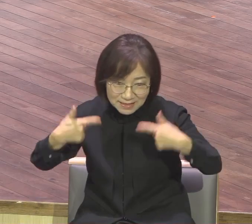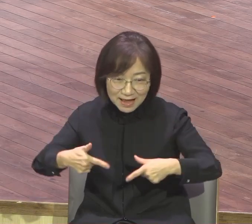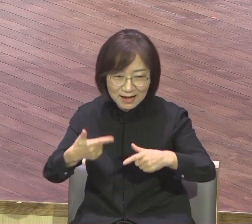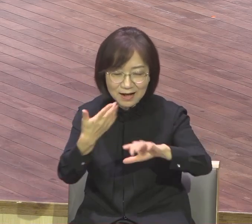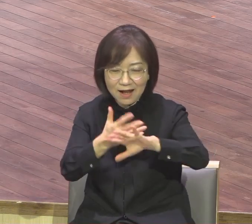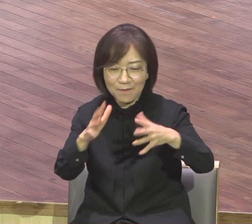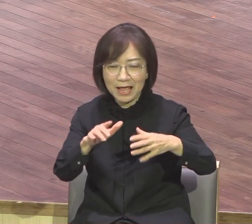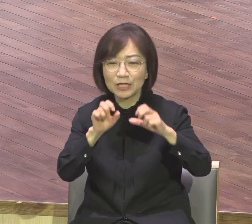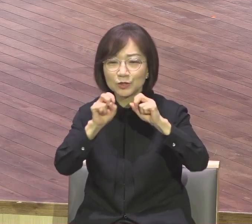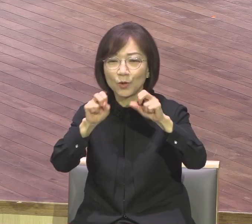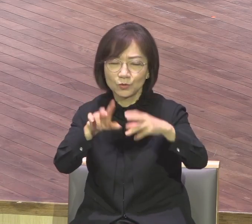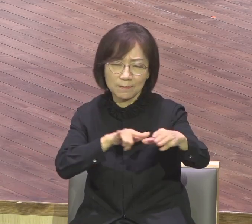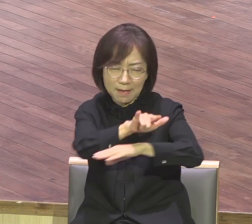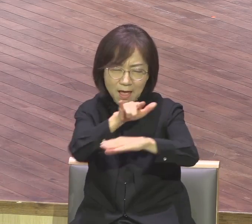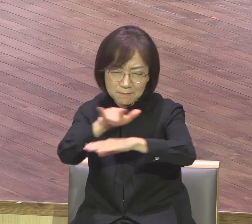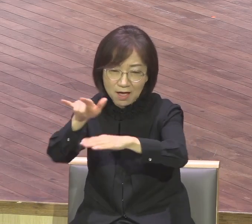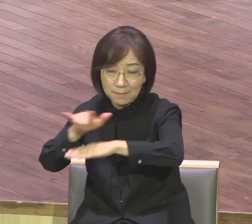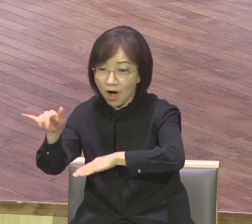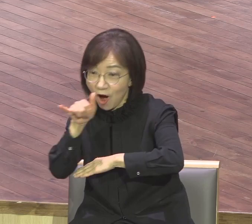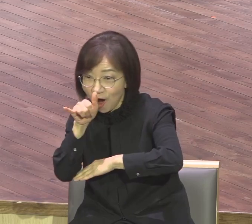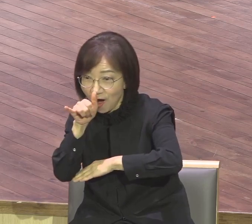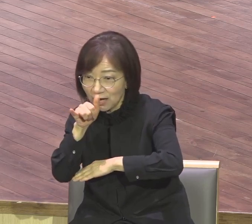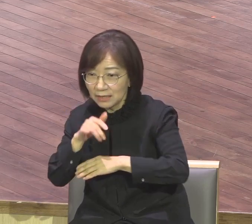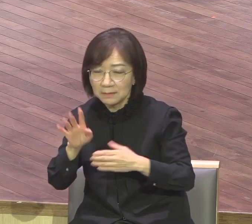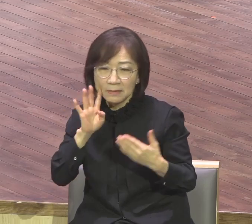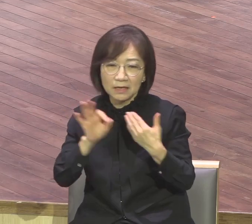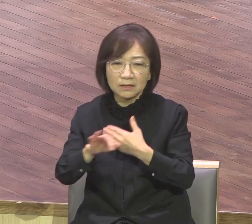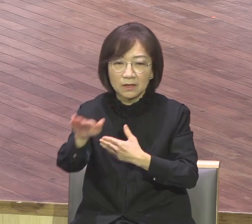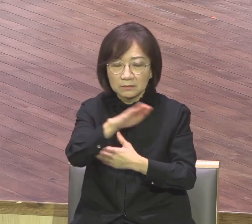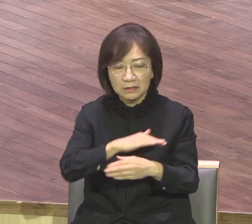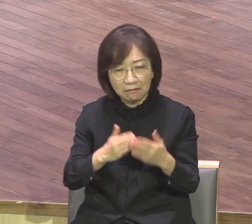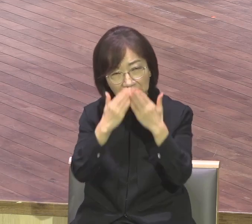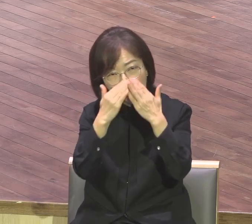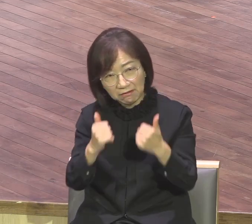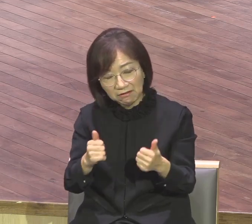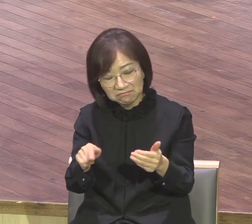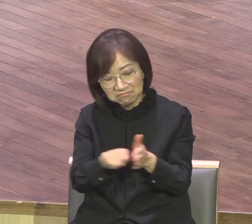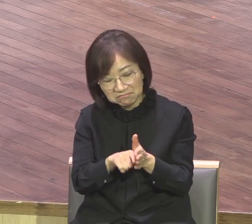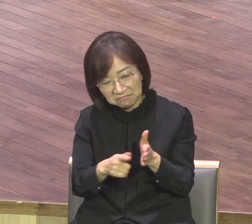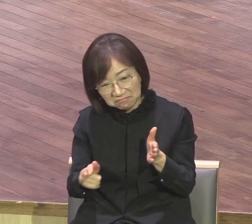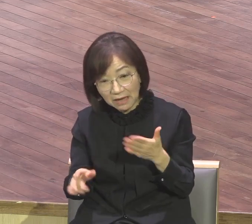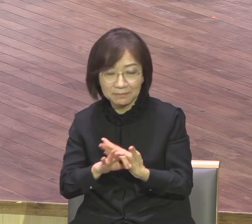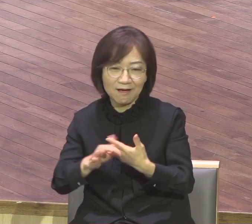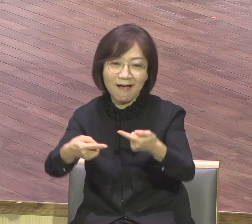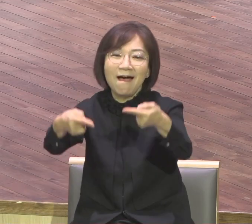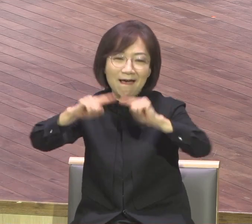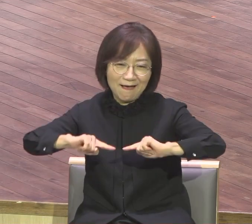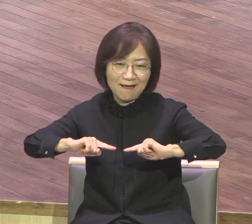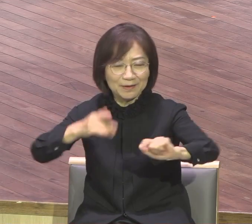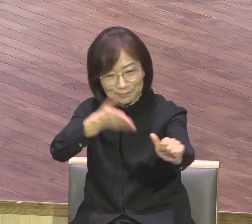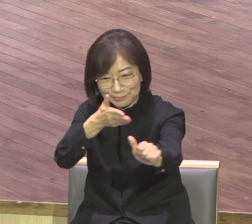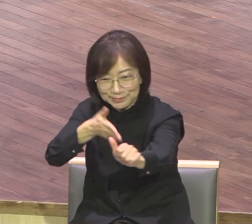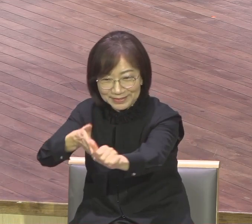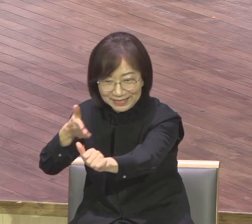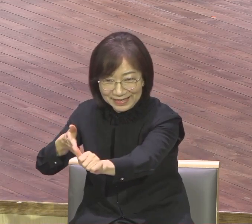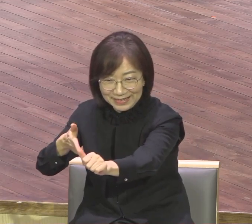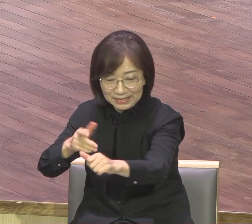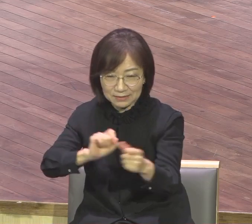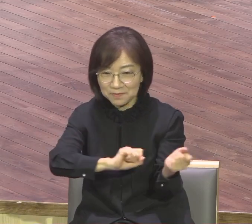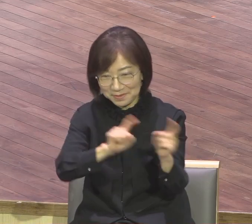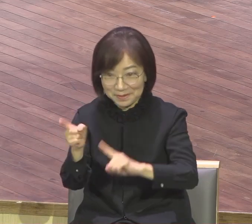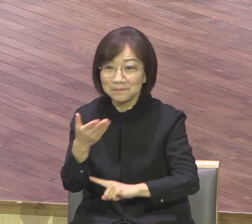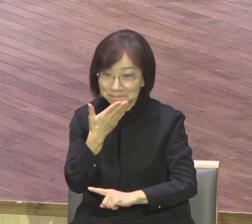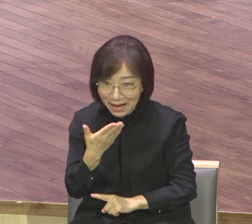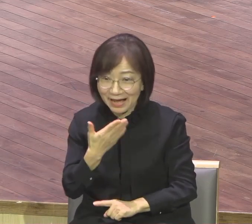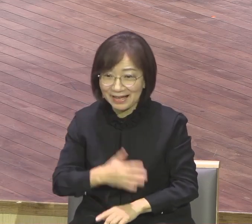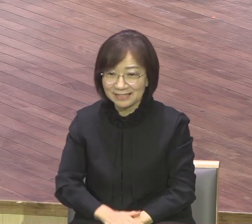열리니까 참여하시면 금방 그 부분 치유될 줄을 믿습니다. Si hay creyentes que todavía no tienen emoción y la